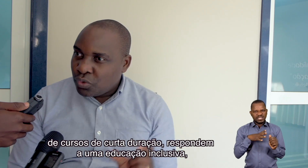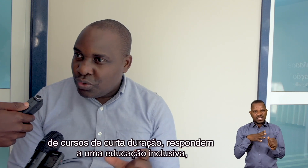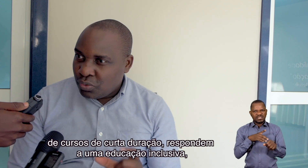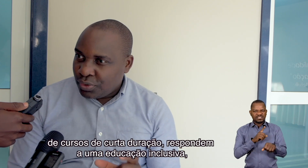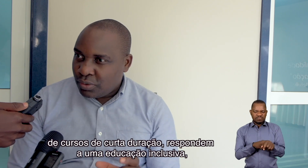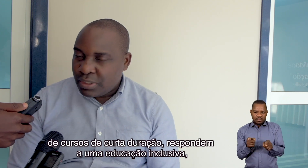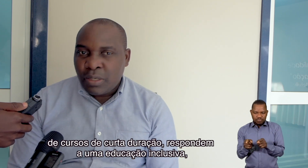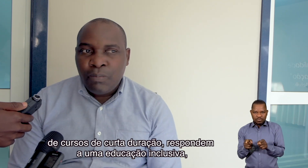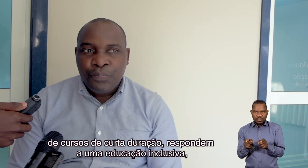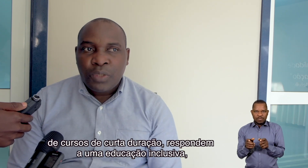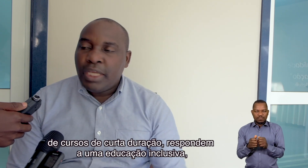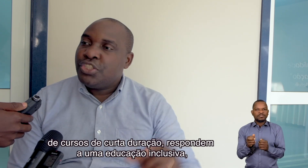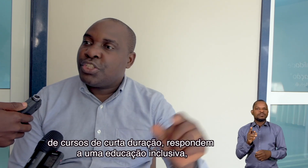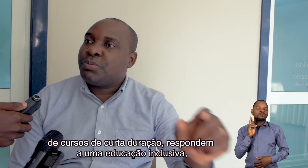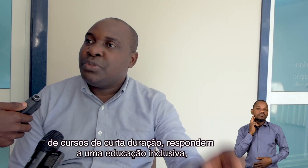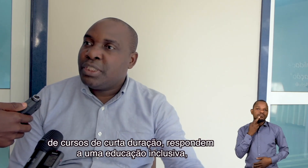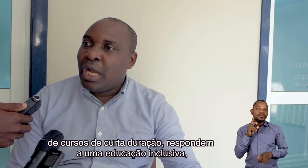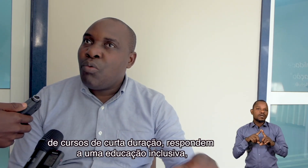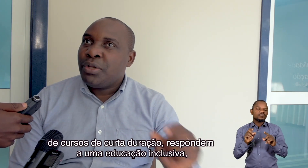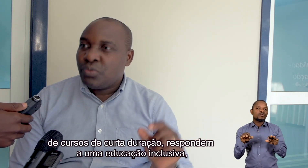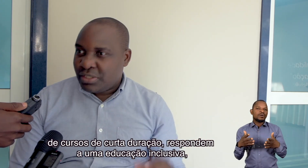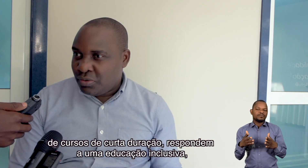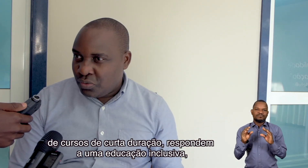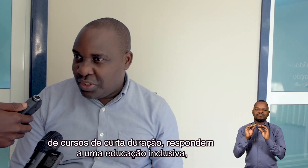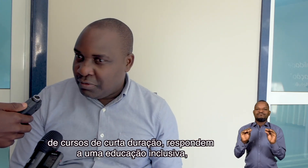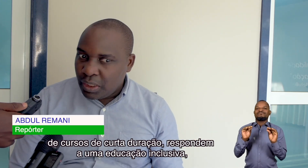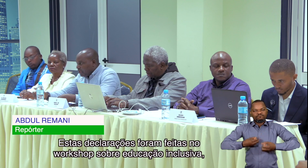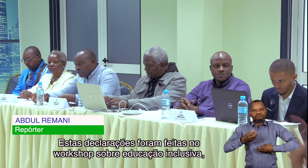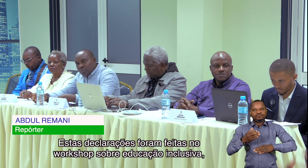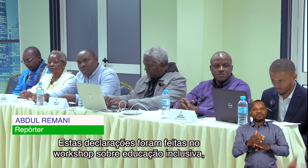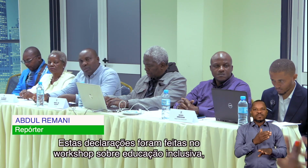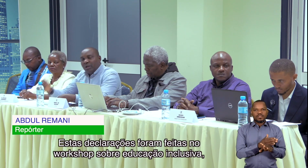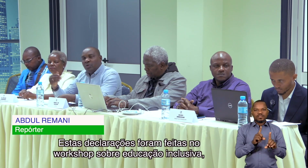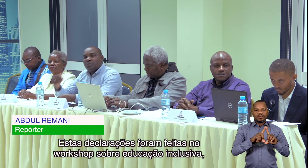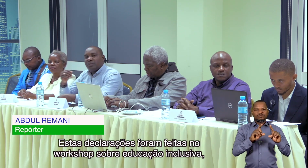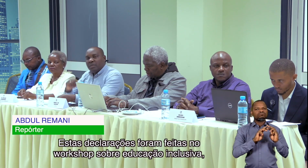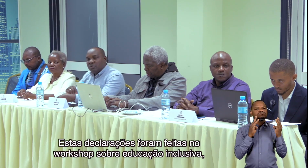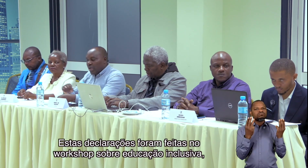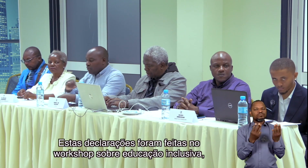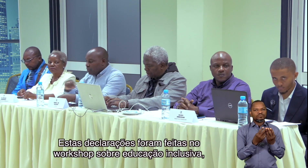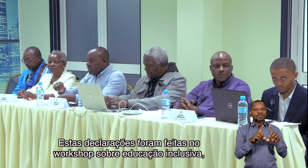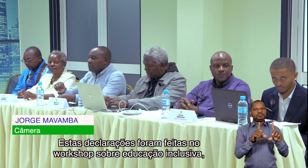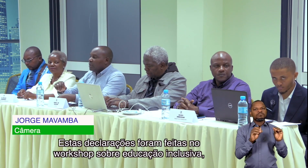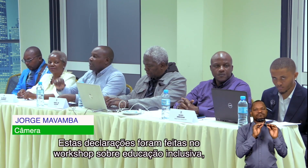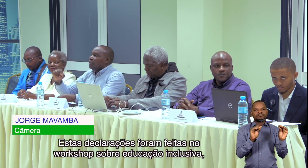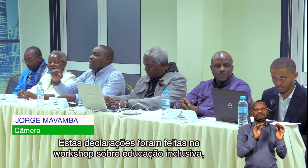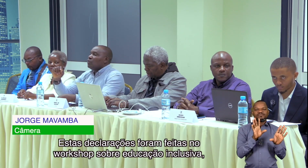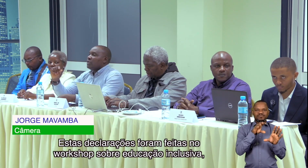cursos de curta duração, eles respondem a uma educação inclusiva. Estas declarações foram feitas no workshop sobre educação